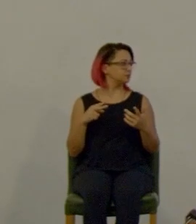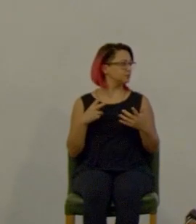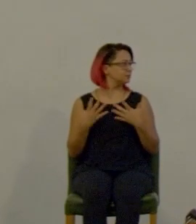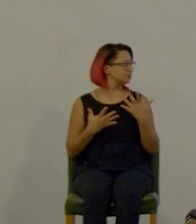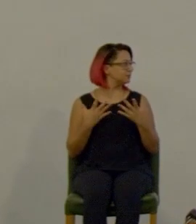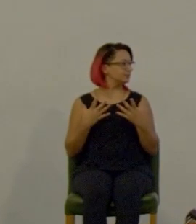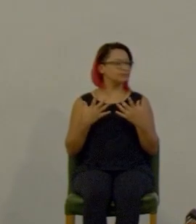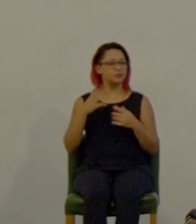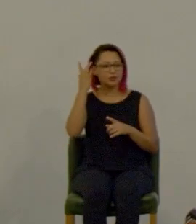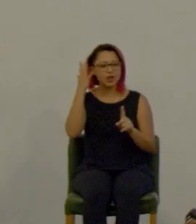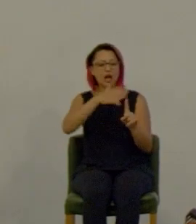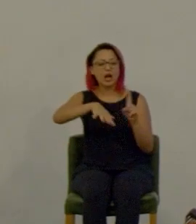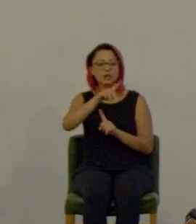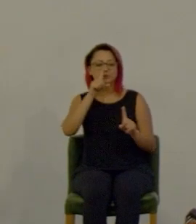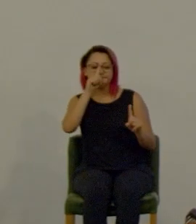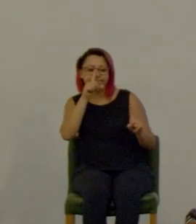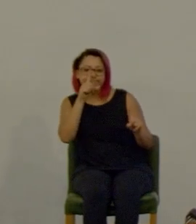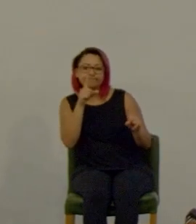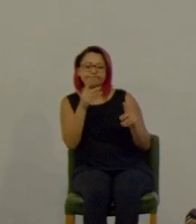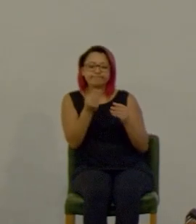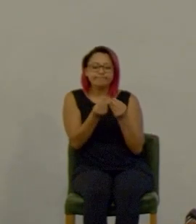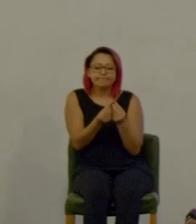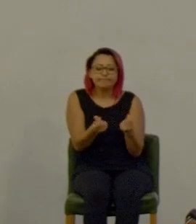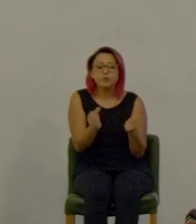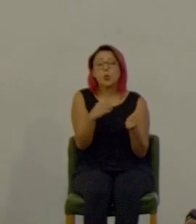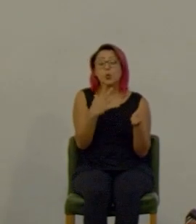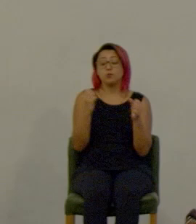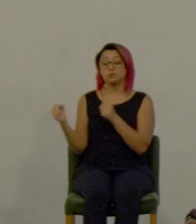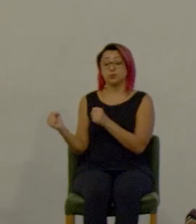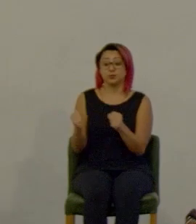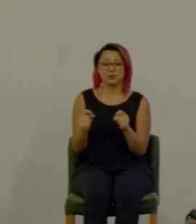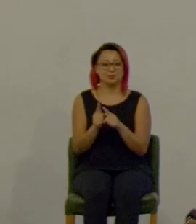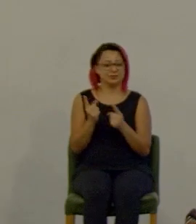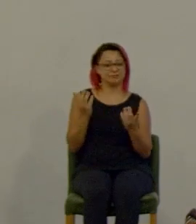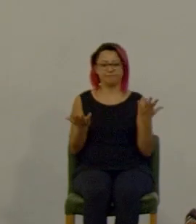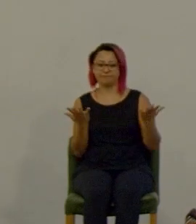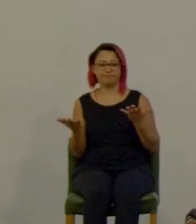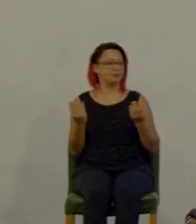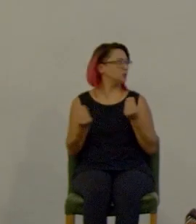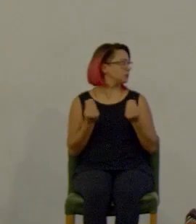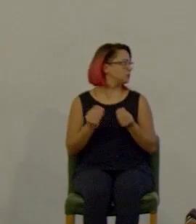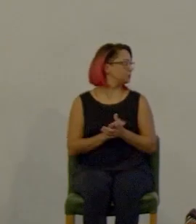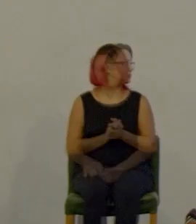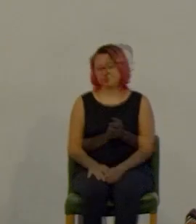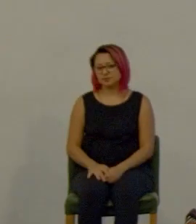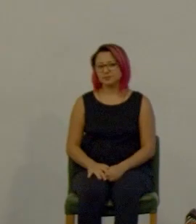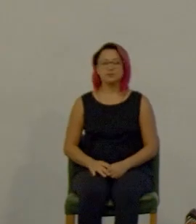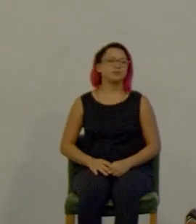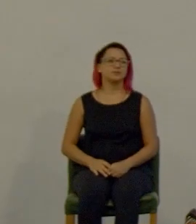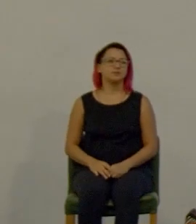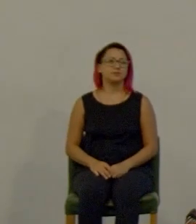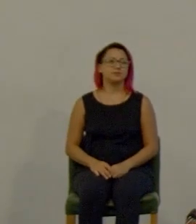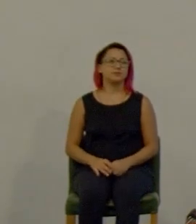as vulnerabilidades, onde estão as forças, a partir das perspectivas de vocês? Je peux